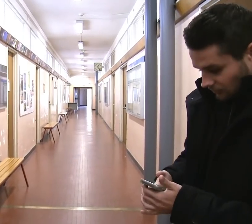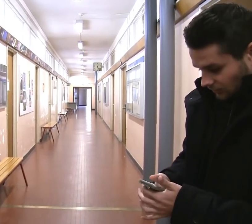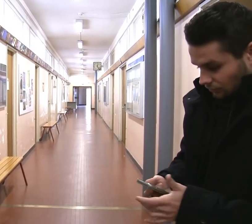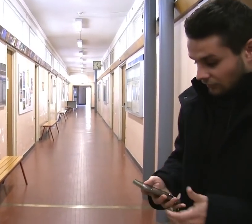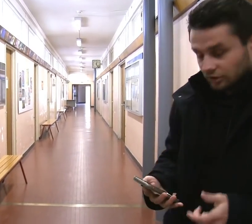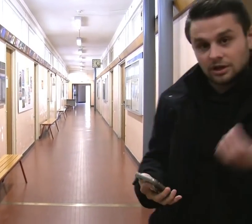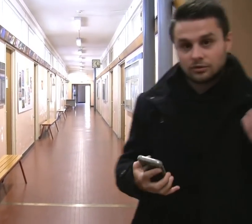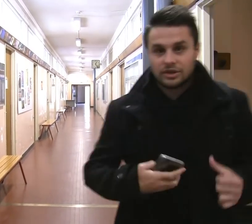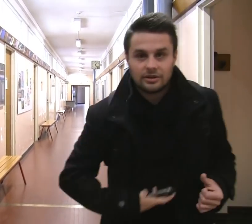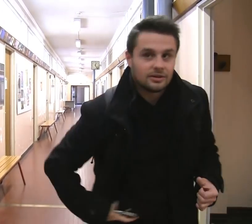Oh, look, I don't want to go.